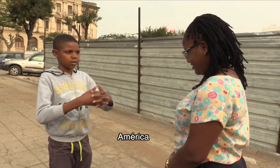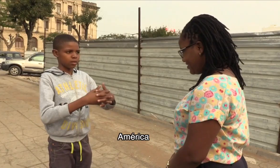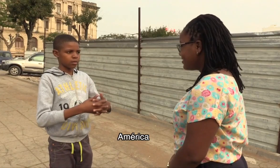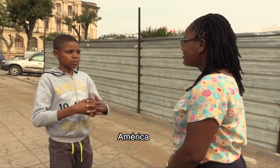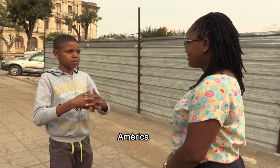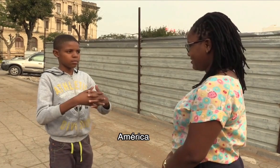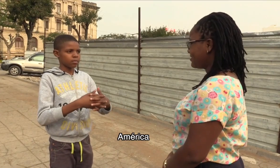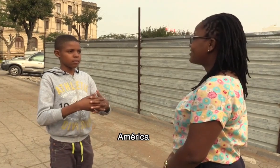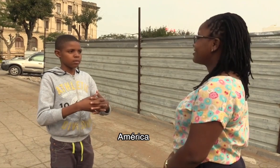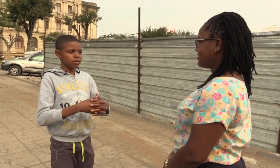América,